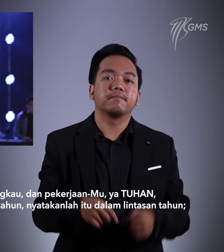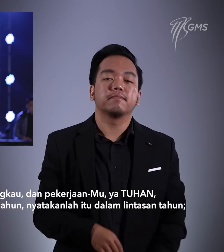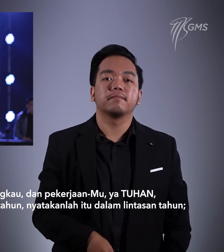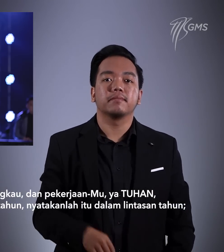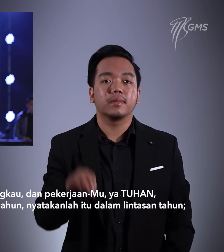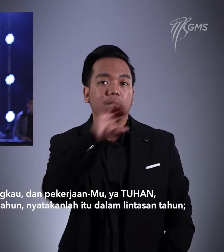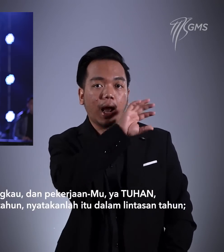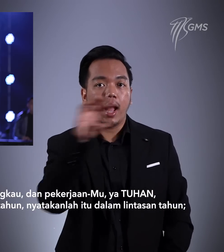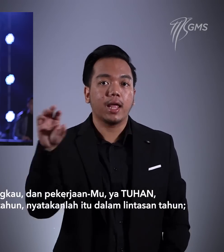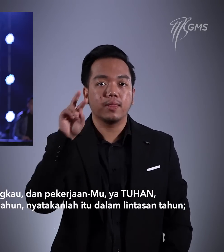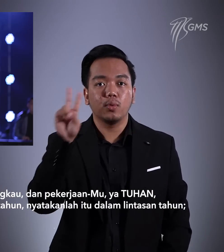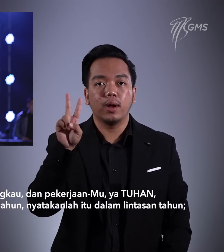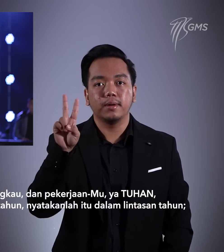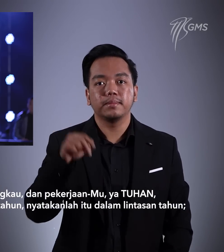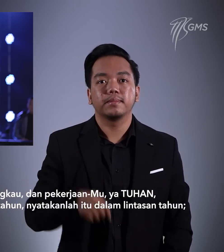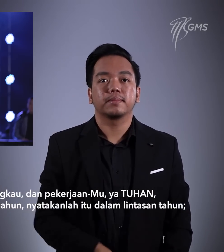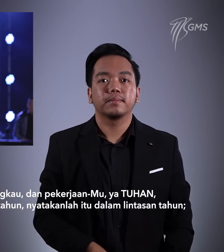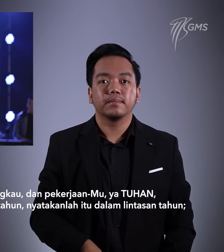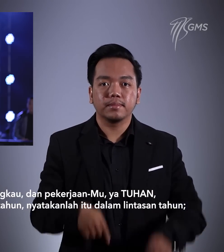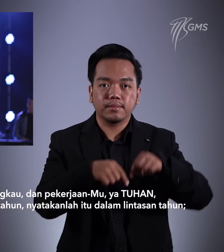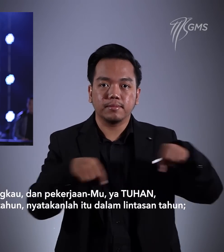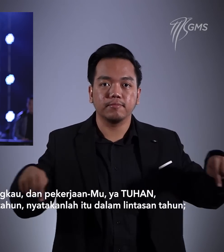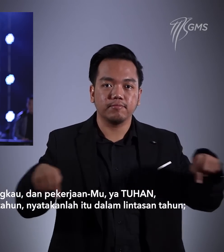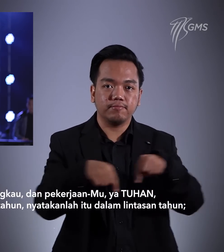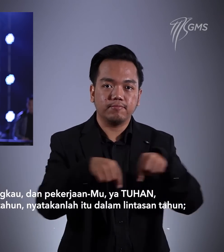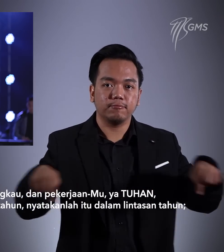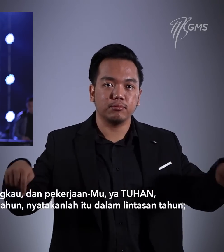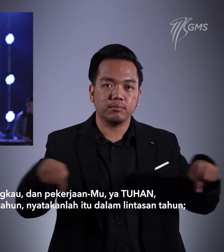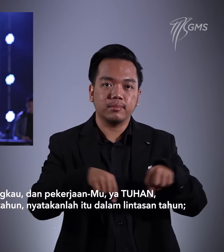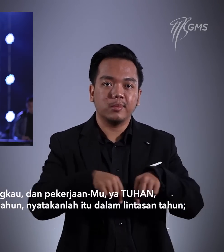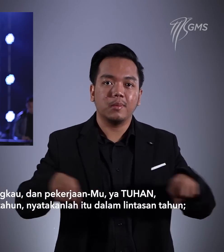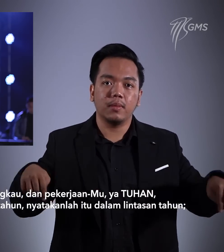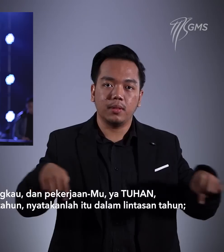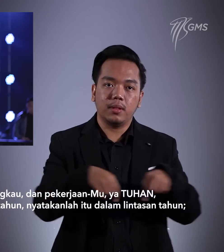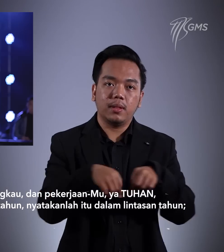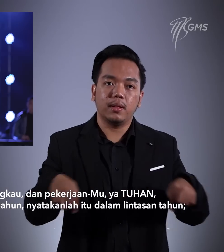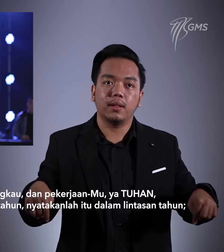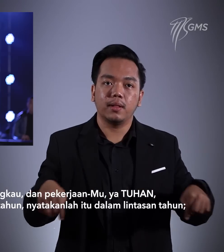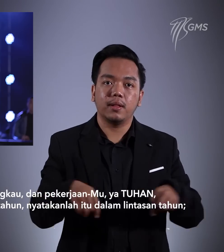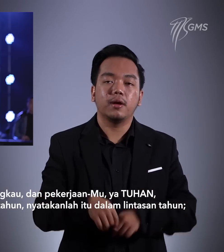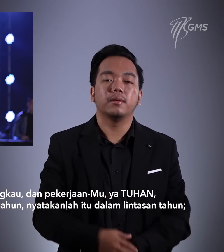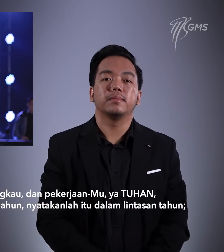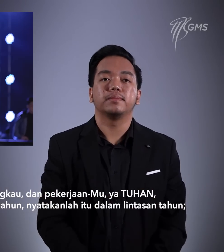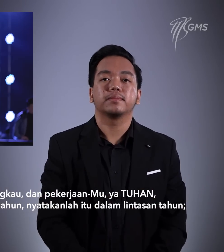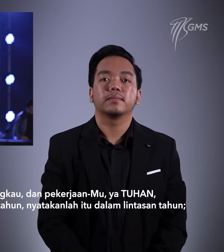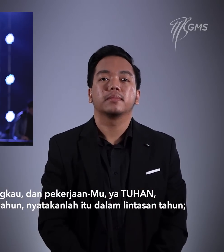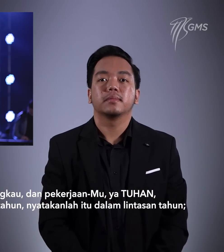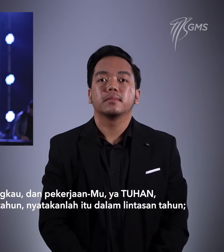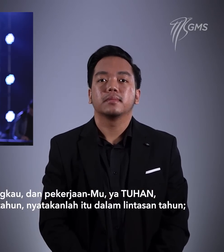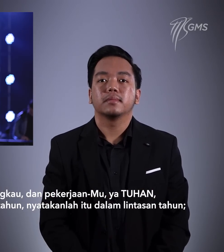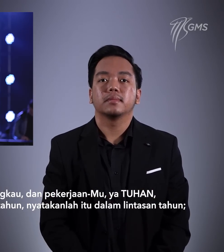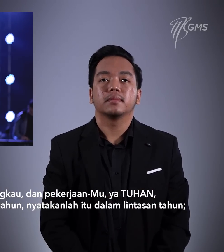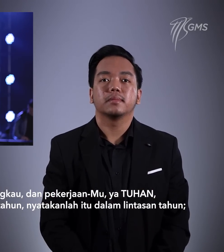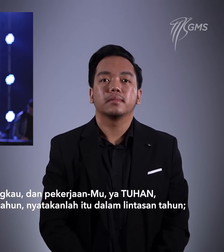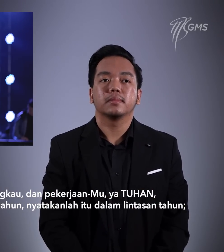Tuhan, telah kudengar kabar tentang Engkau, dan pekerjaanmu ya Tuhan kutakuti. Hidupkanlah